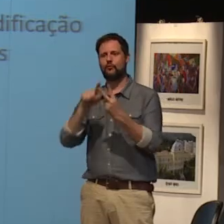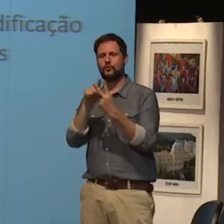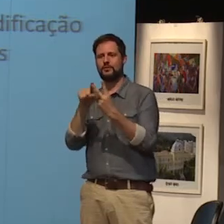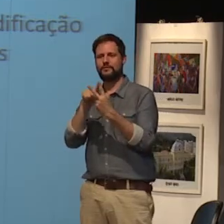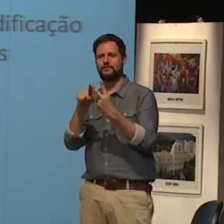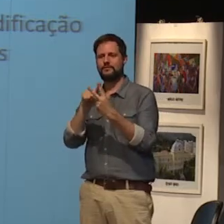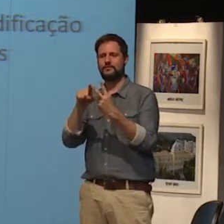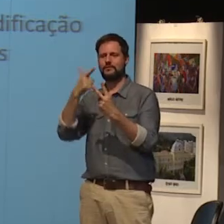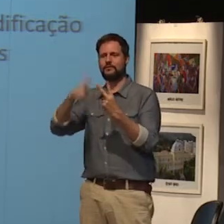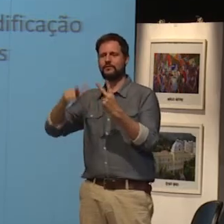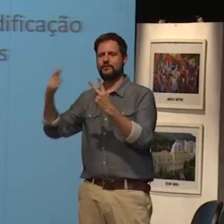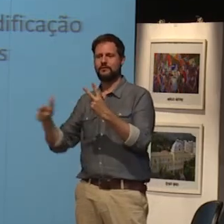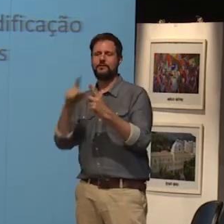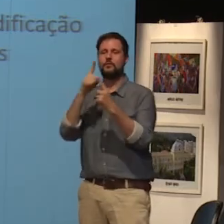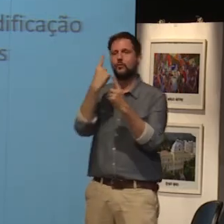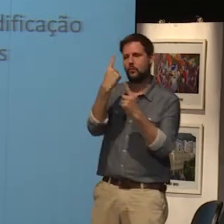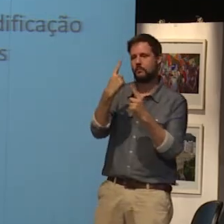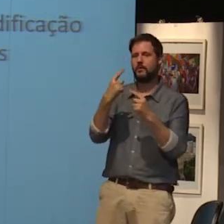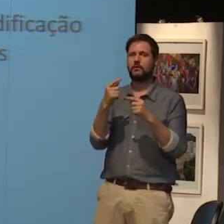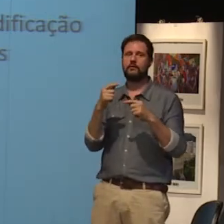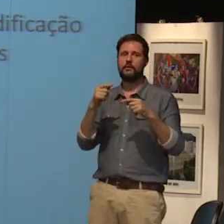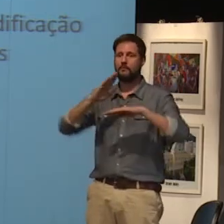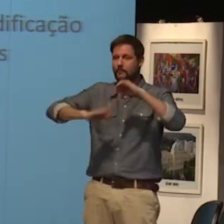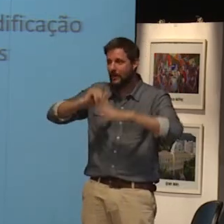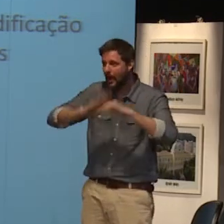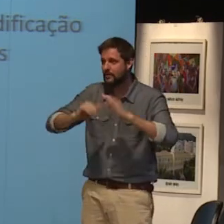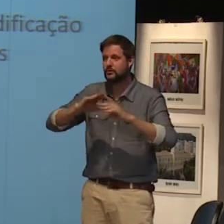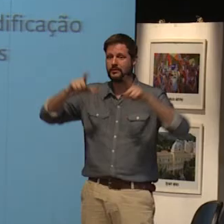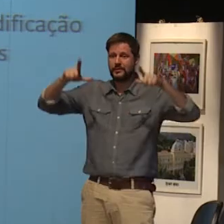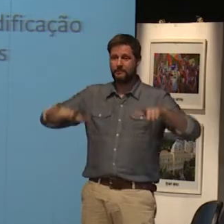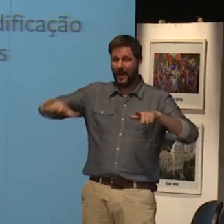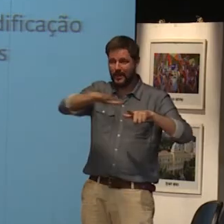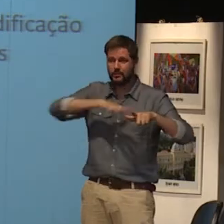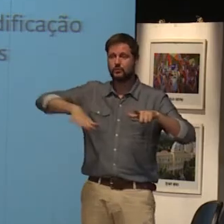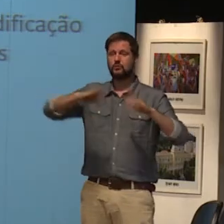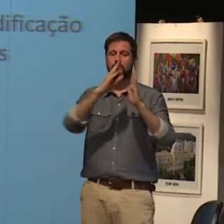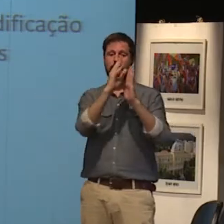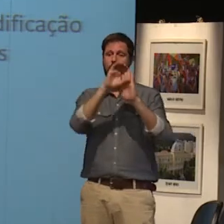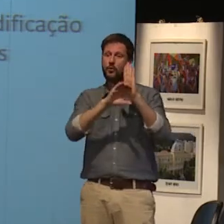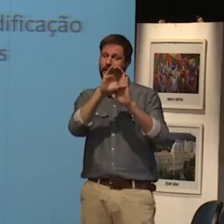precisei estudar de novo, 2 vezes, porque uma vez a prática no espaço,